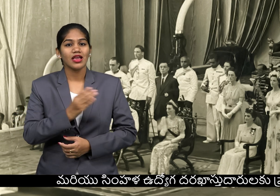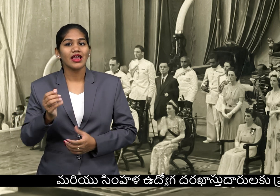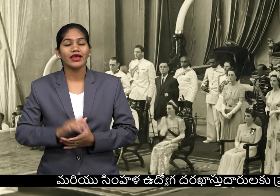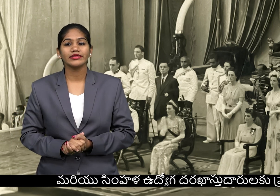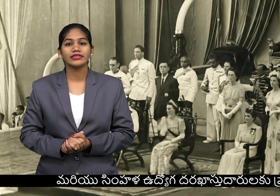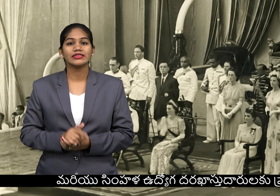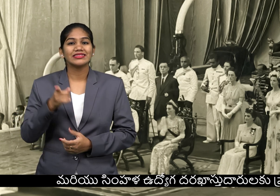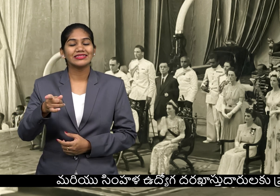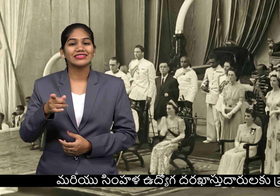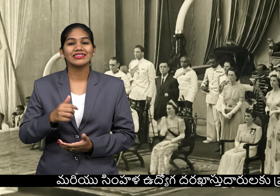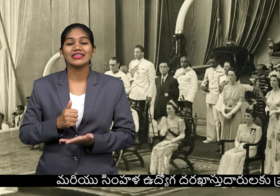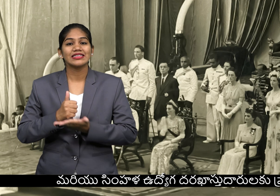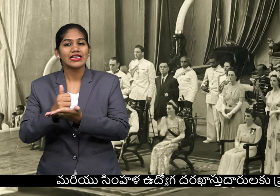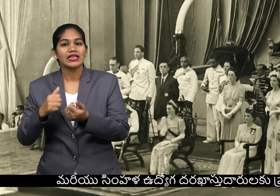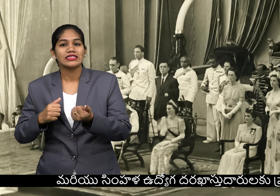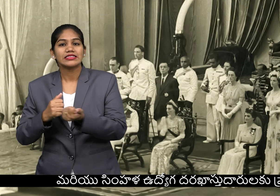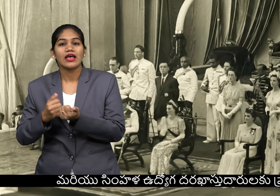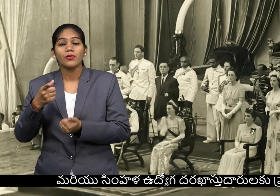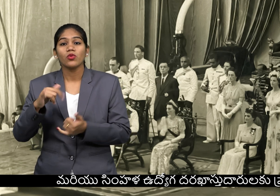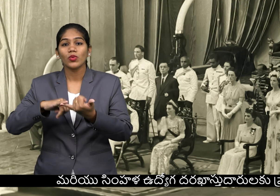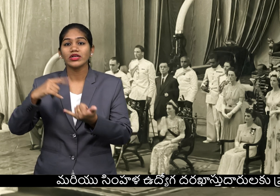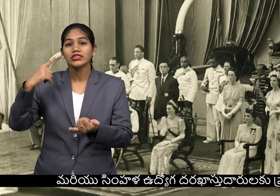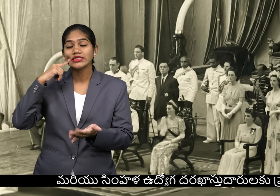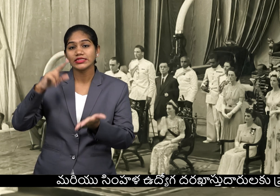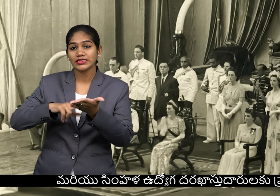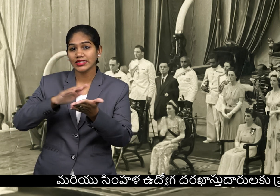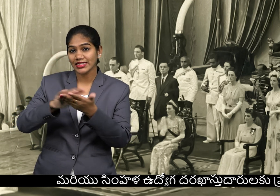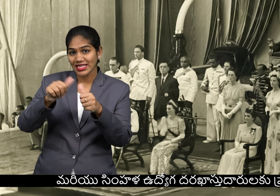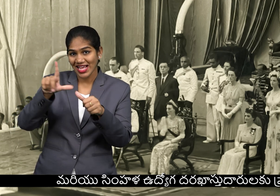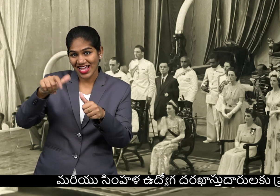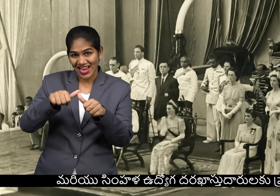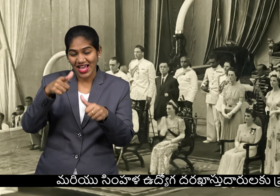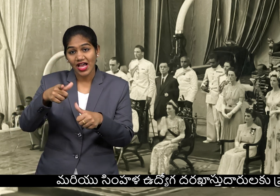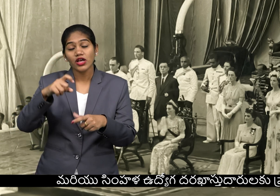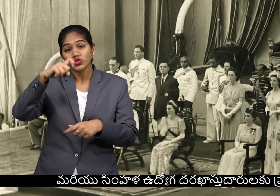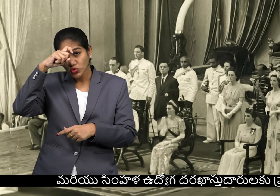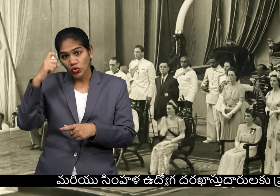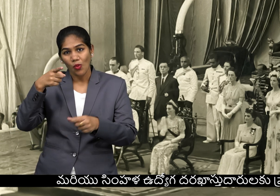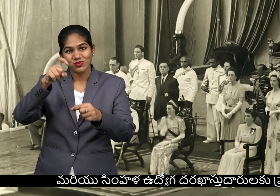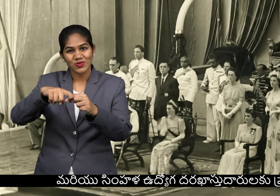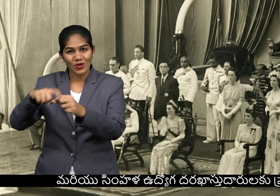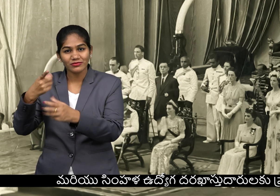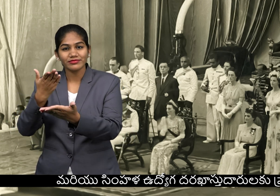మరియు సింహళ ఉద్యోగ దరఖాస్తుదారులకు ప్రాధాన్యత ఇచ్చారు.